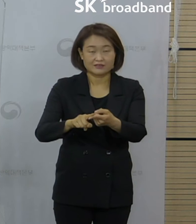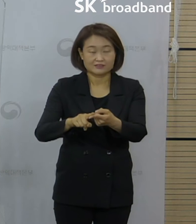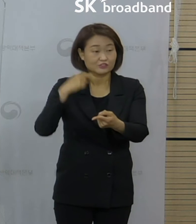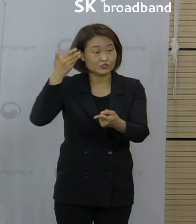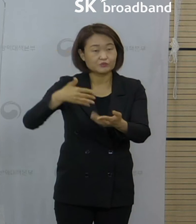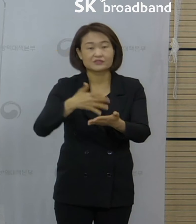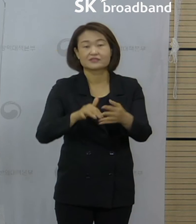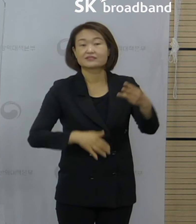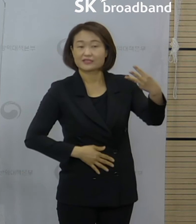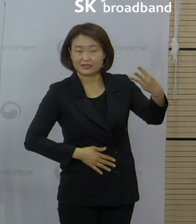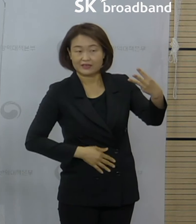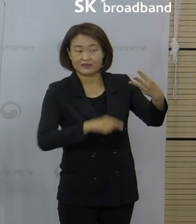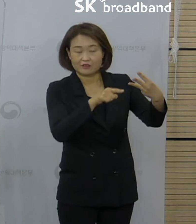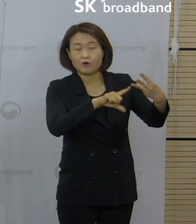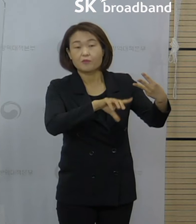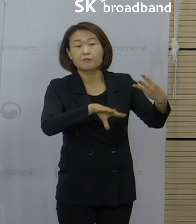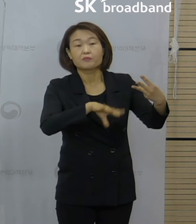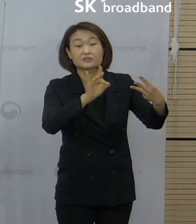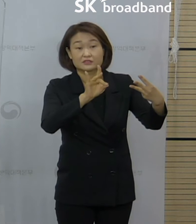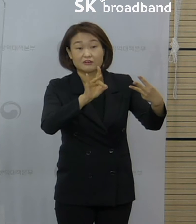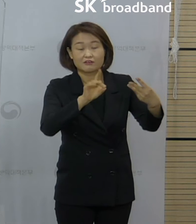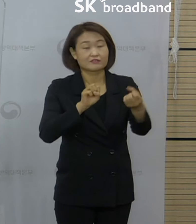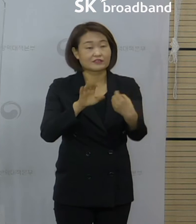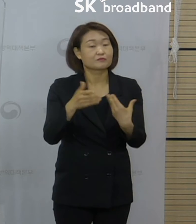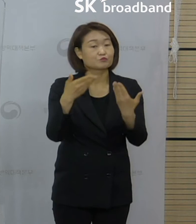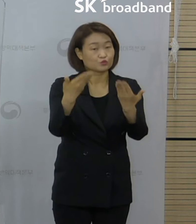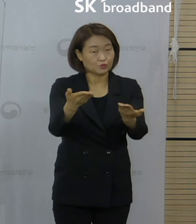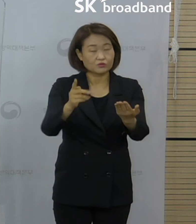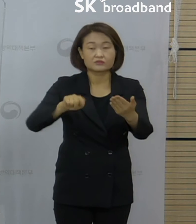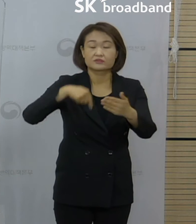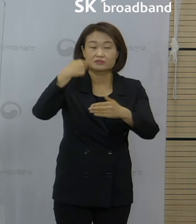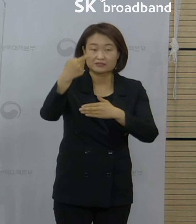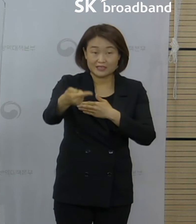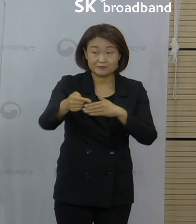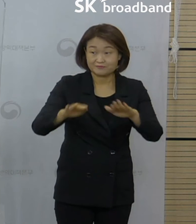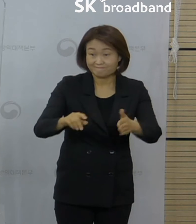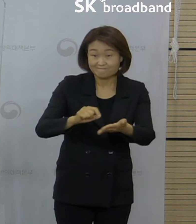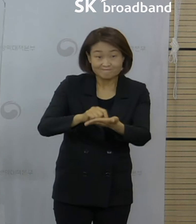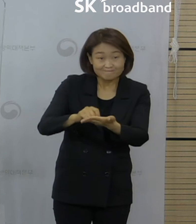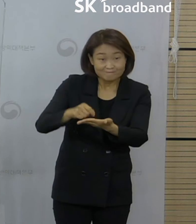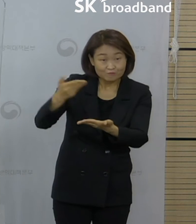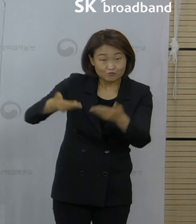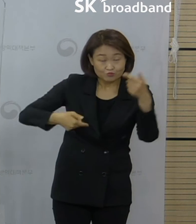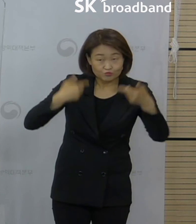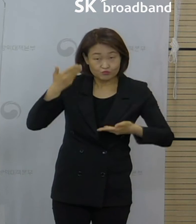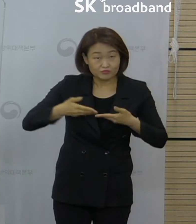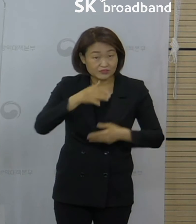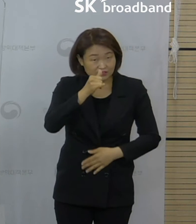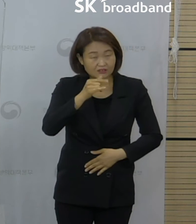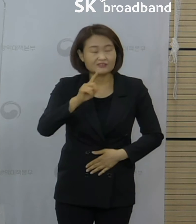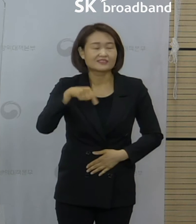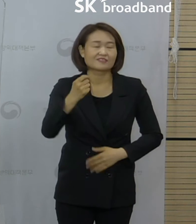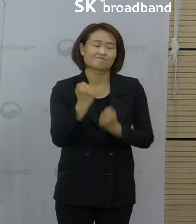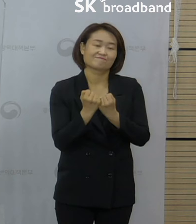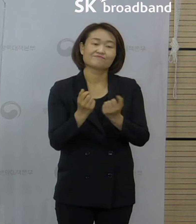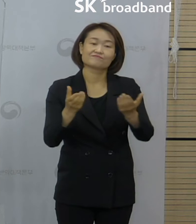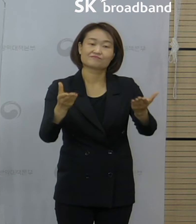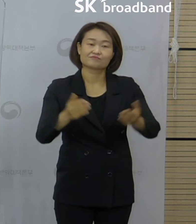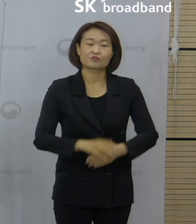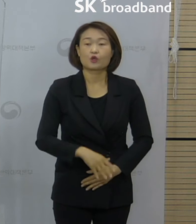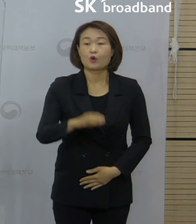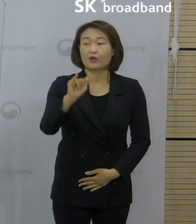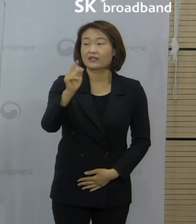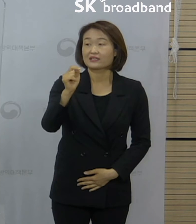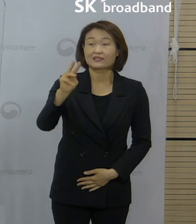드리고 출입 기자님들 사전 질의 또 현장 질의 순으로 질문 드리겠습니다. 먼저 YTN